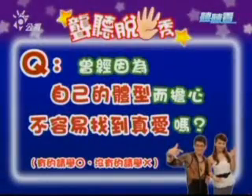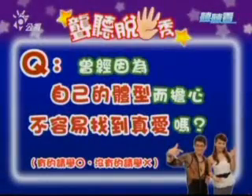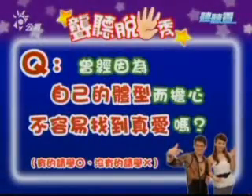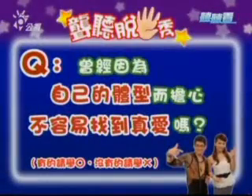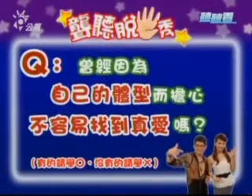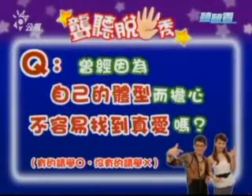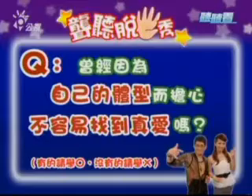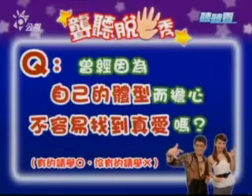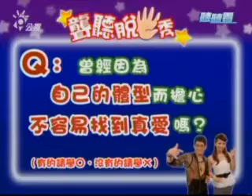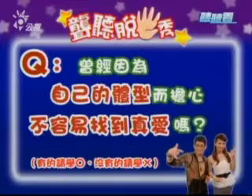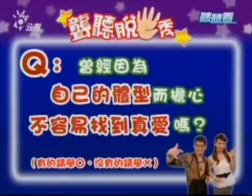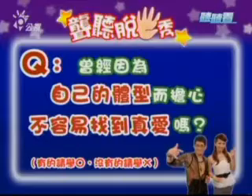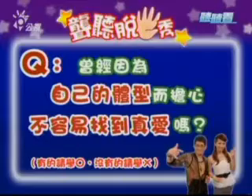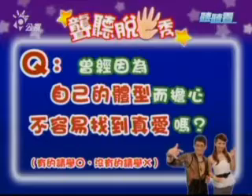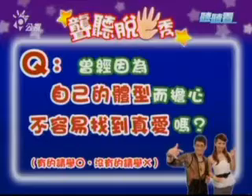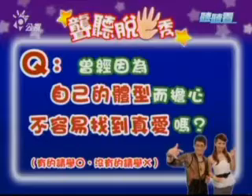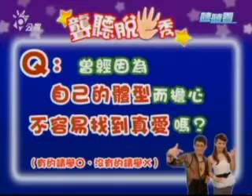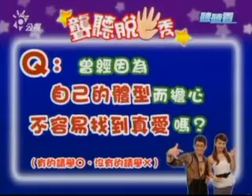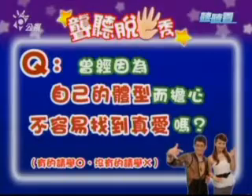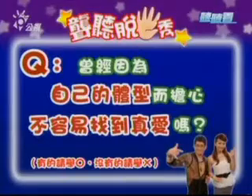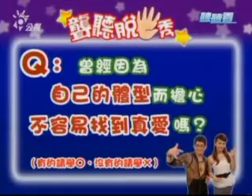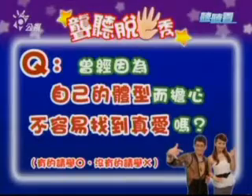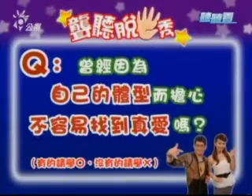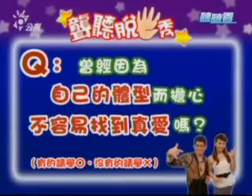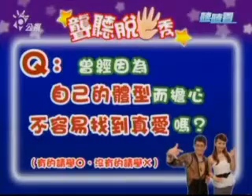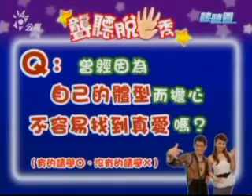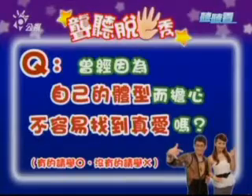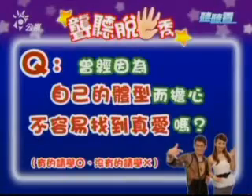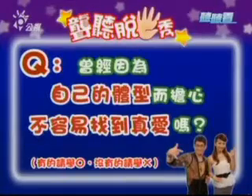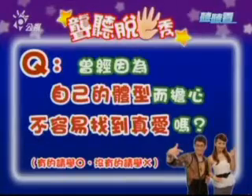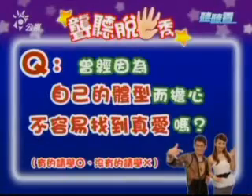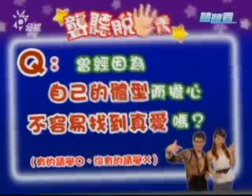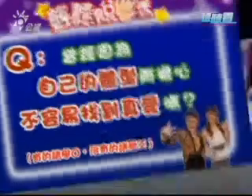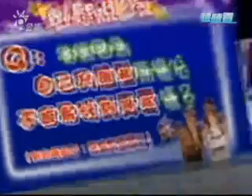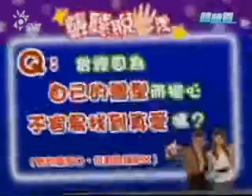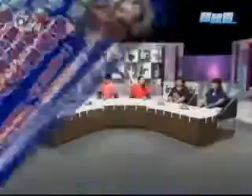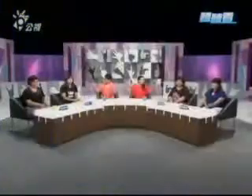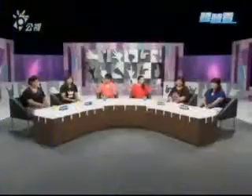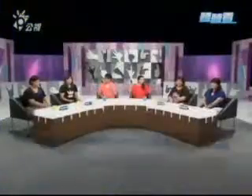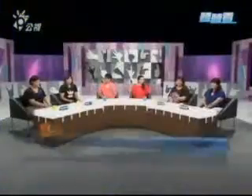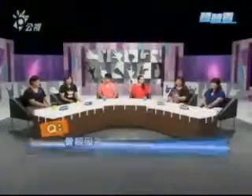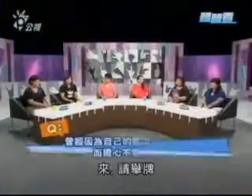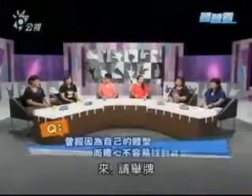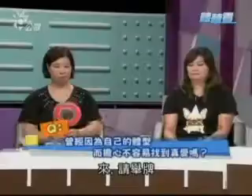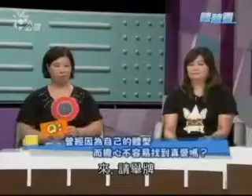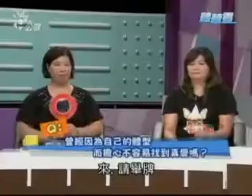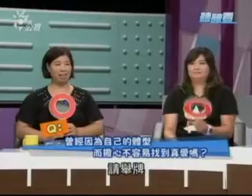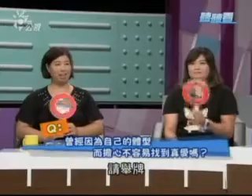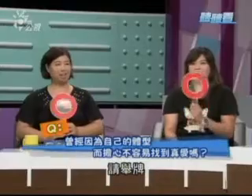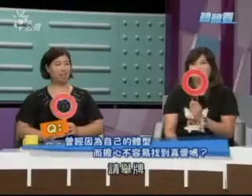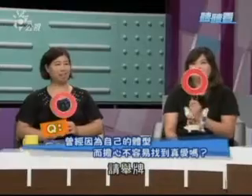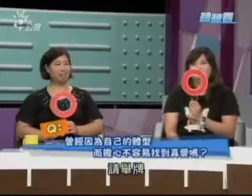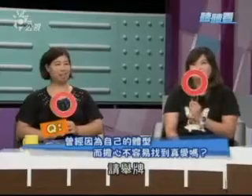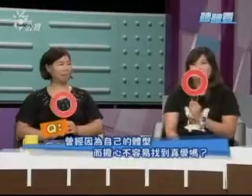找到真爱吗？有的请举圈，没有的请举叉。 来，请举牌。 请举牌。